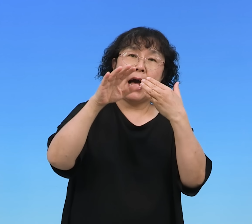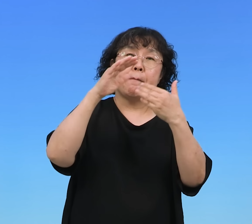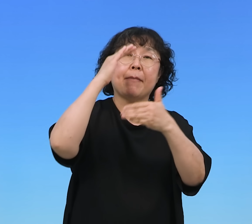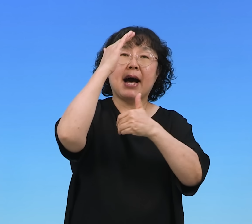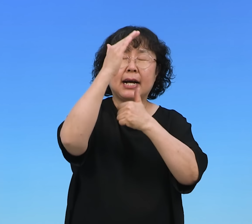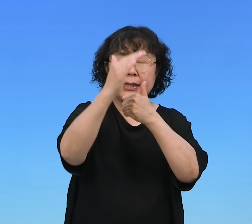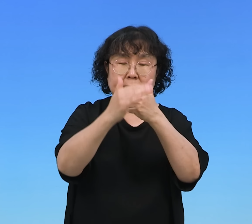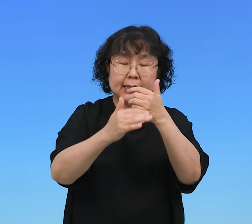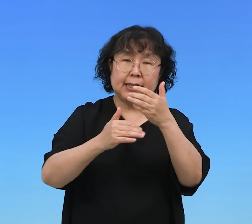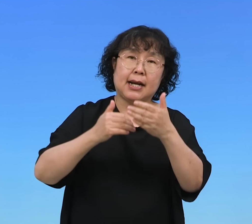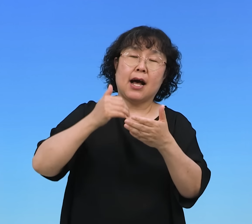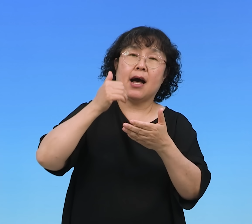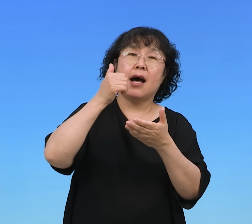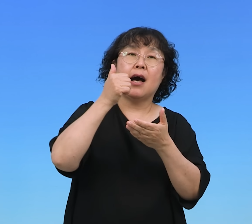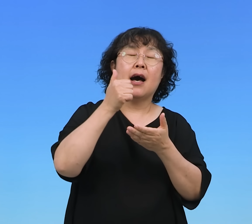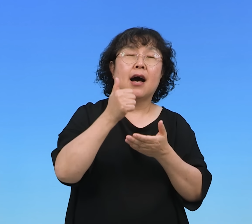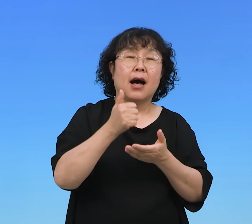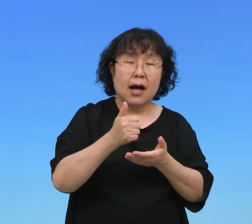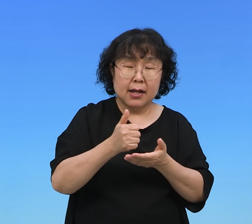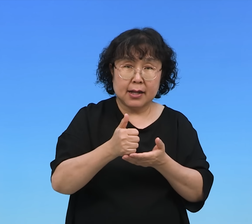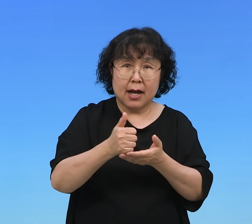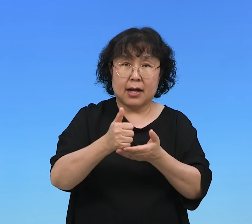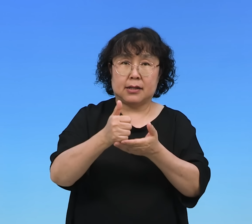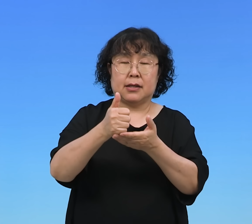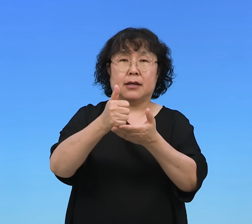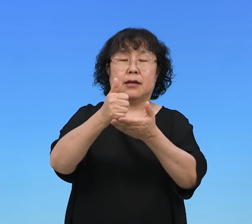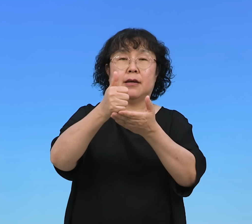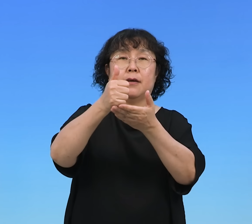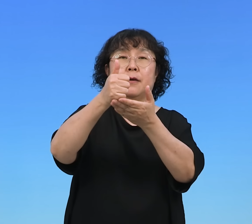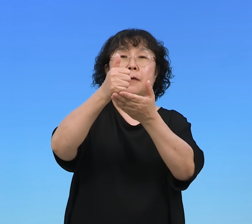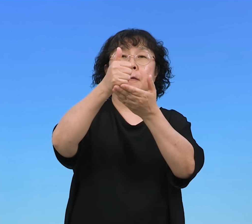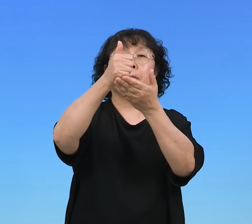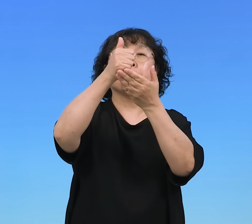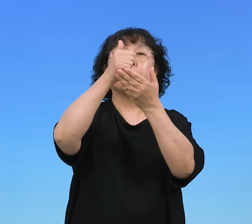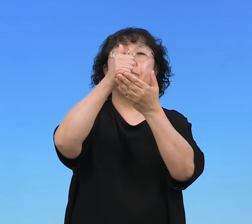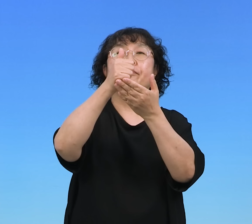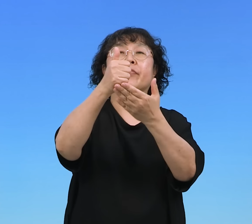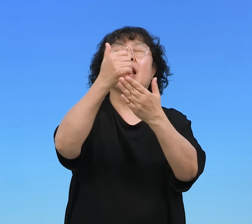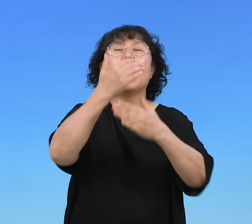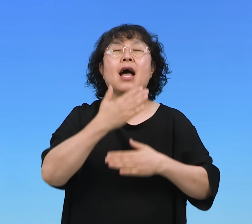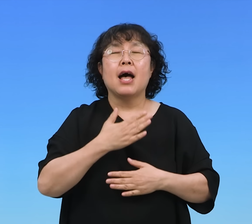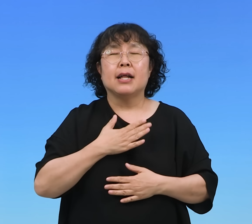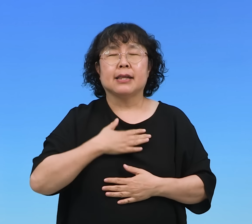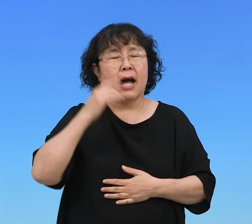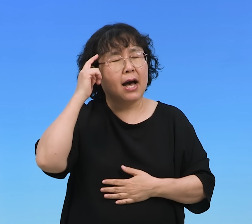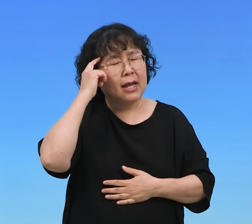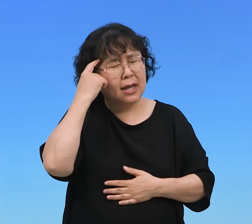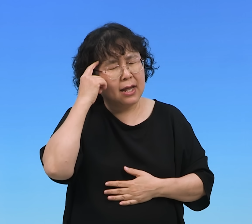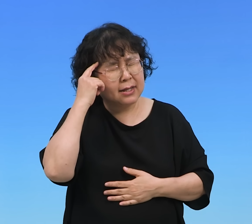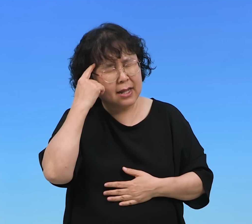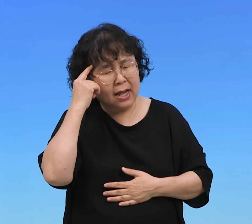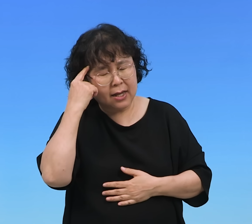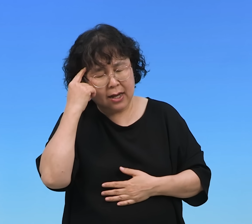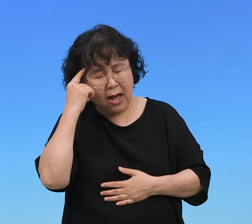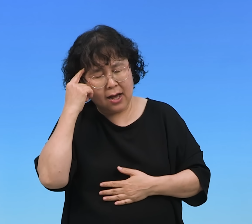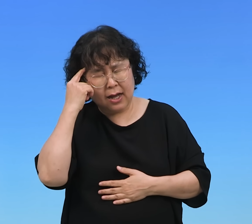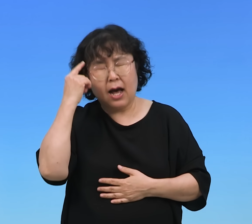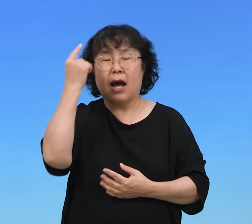더욱 응답하실 하나님. 나의 생각하는 것보다,